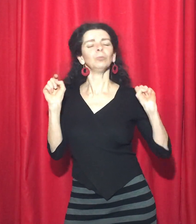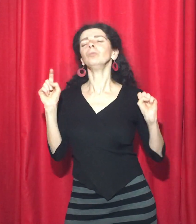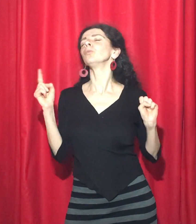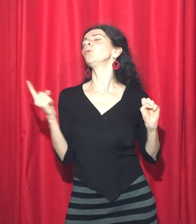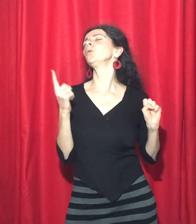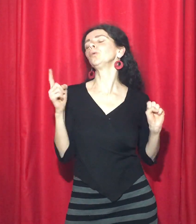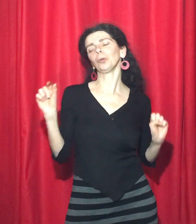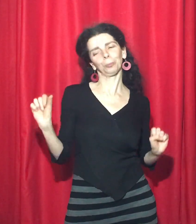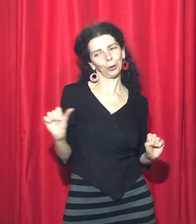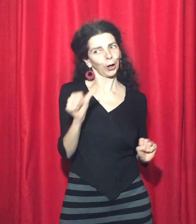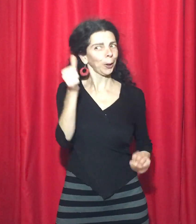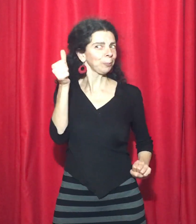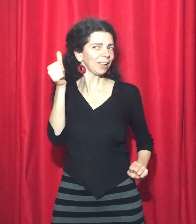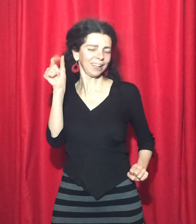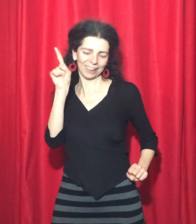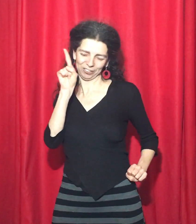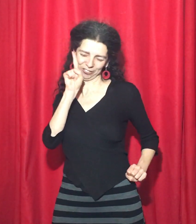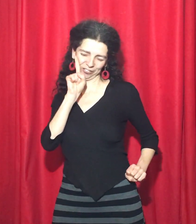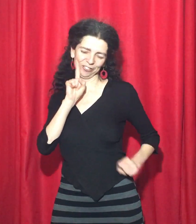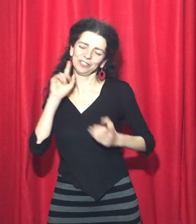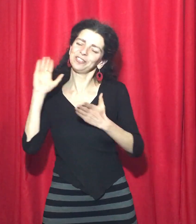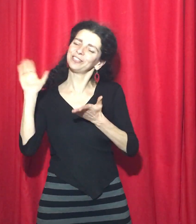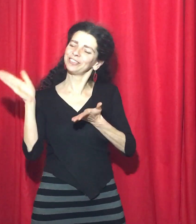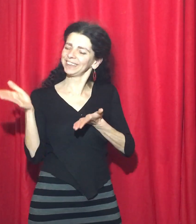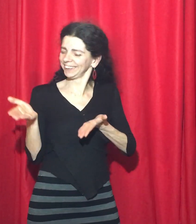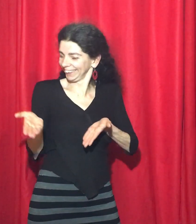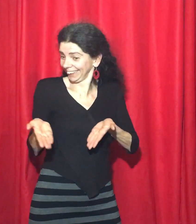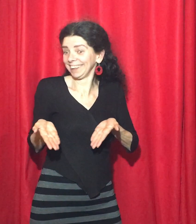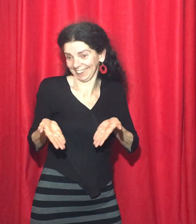« On dit souvent honneur aux filles. »«